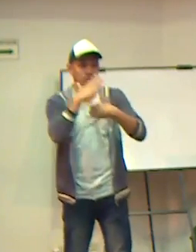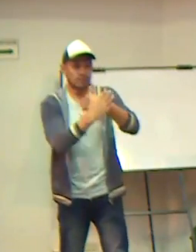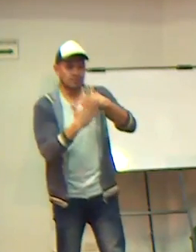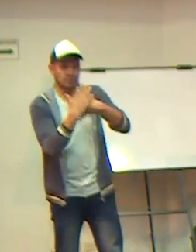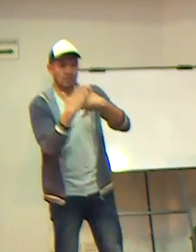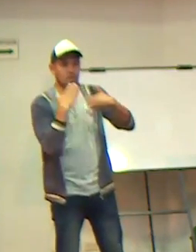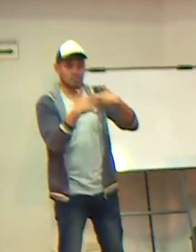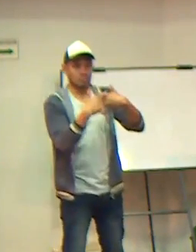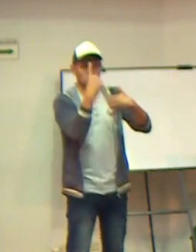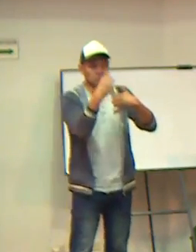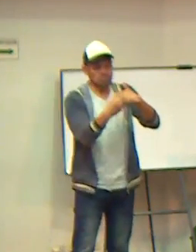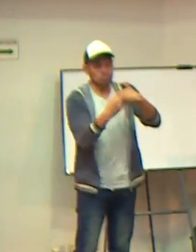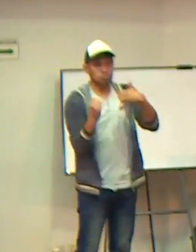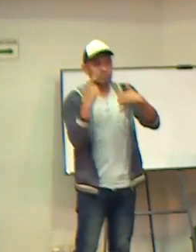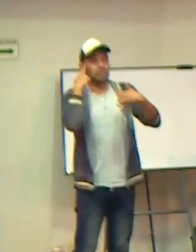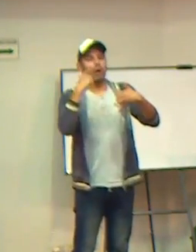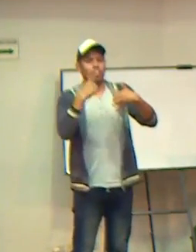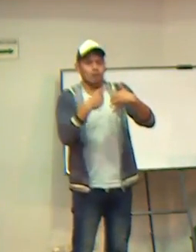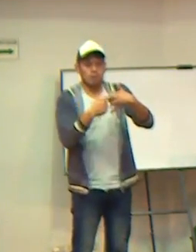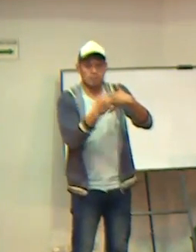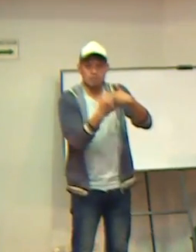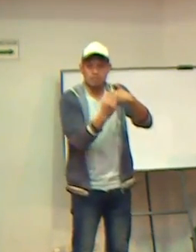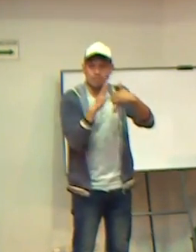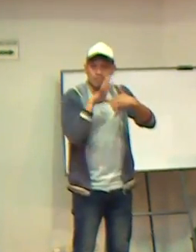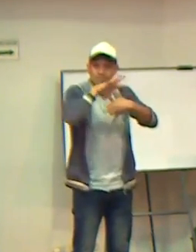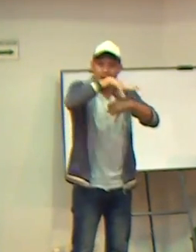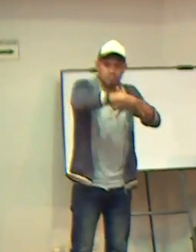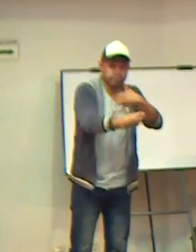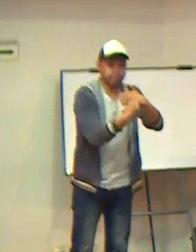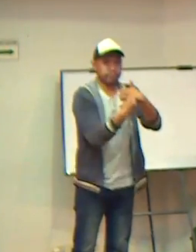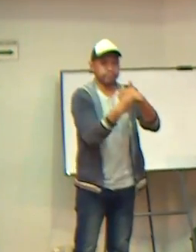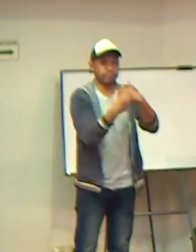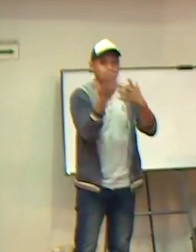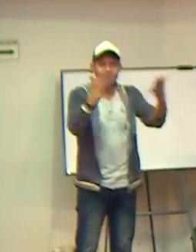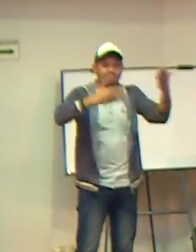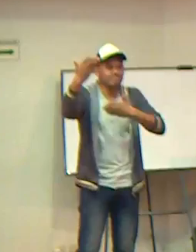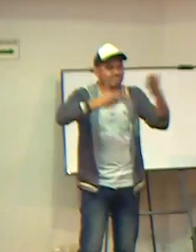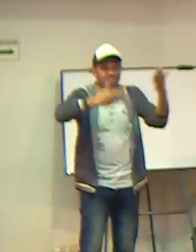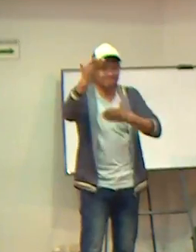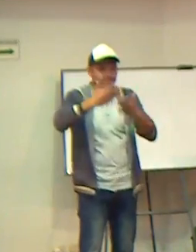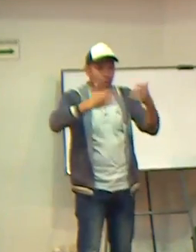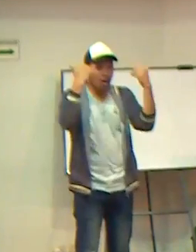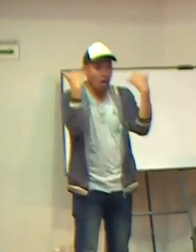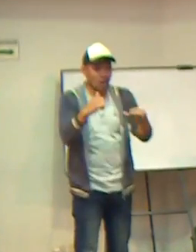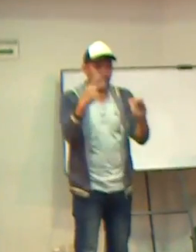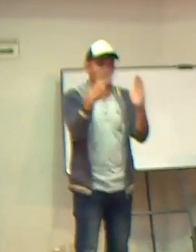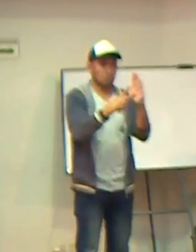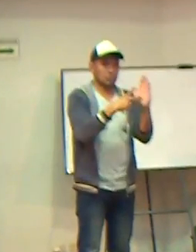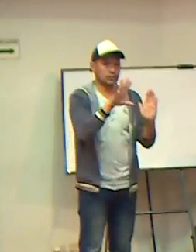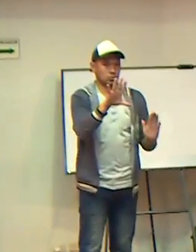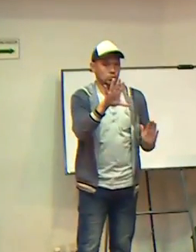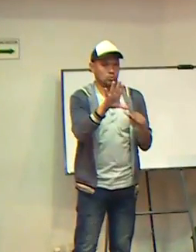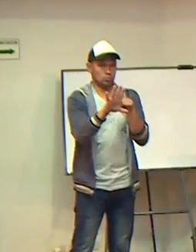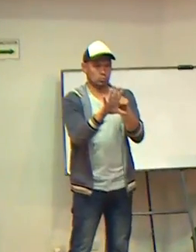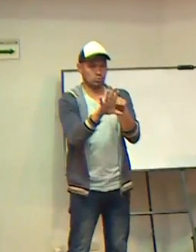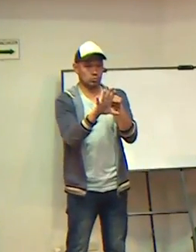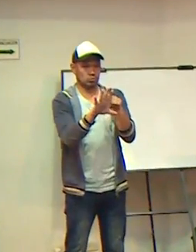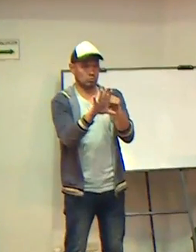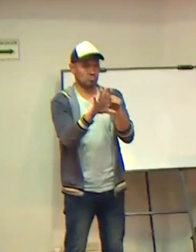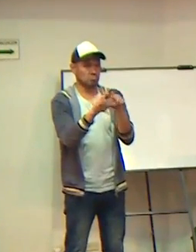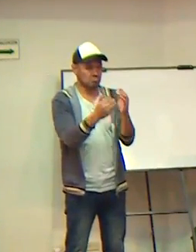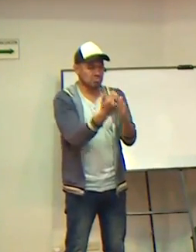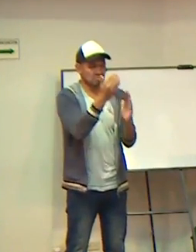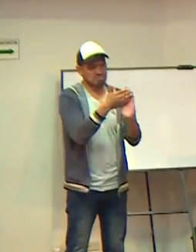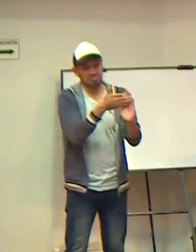pues, estaban tratando de movilizar a nivel nacional para que asimismo, pues, tratar de llegar a las propuestas y